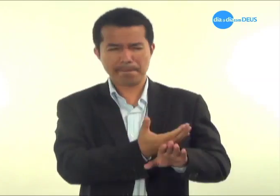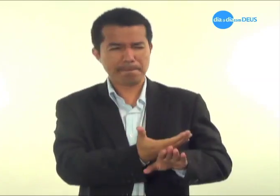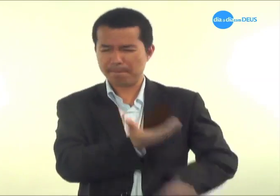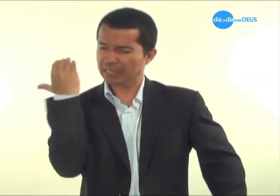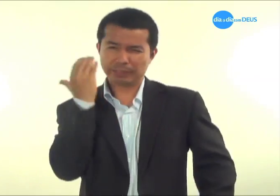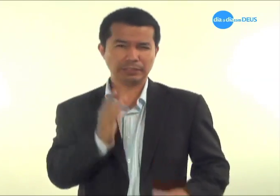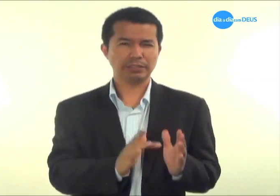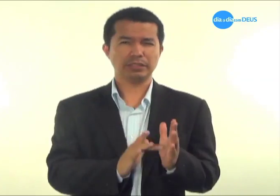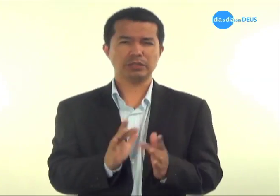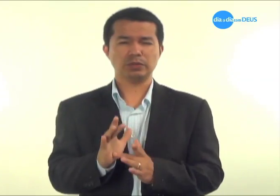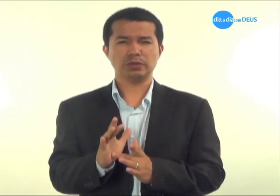tão marcante?